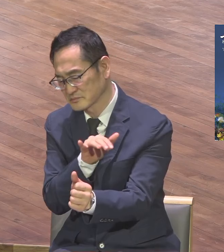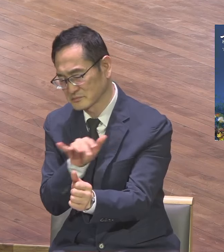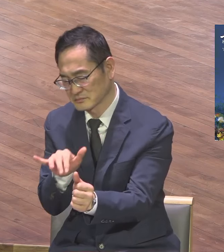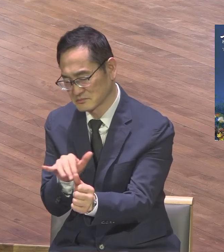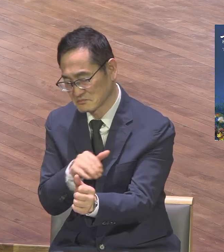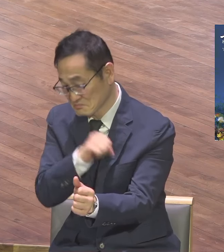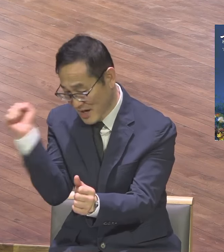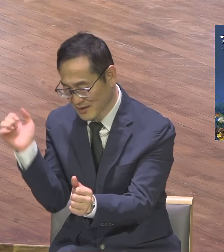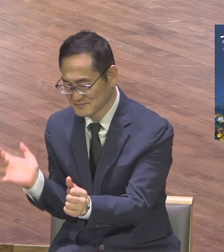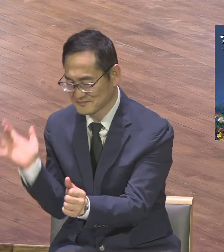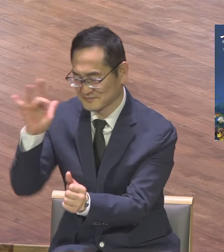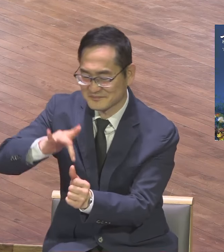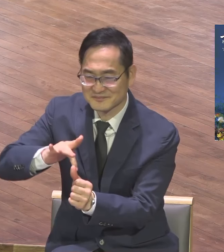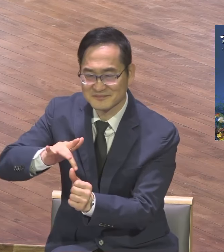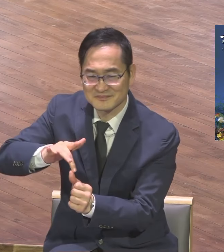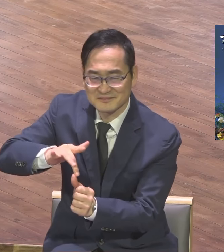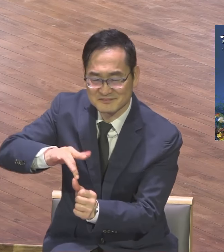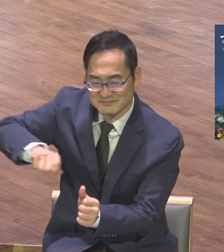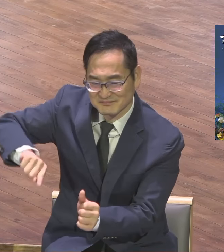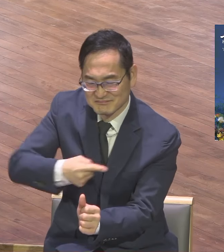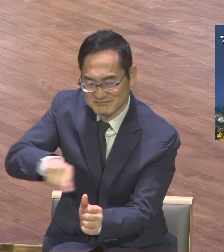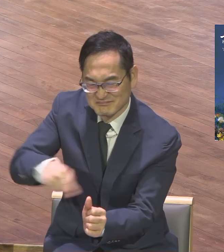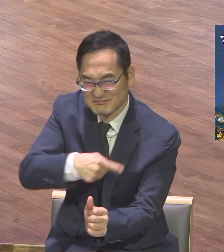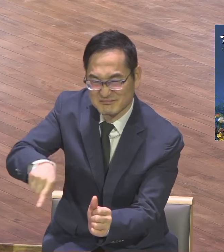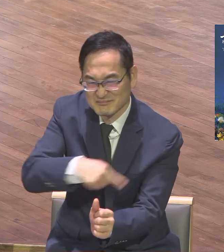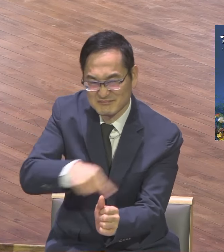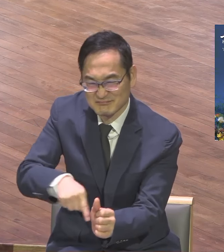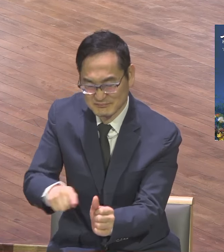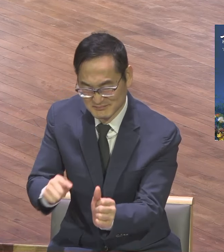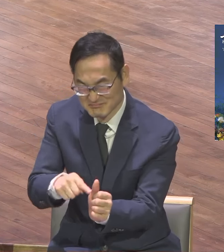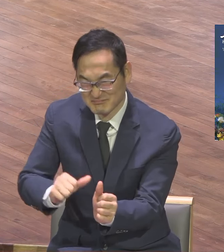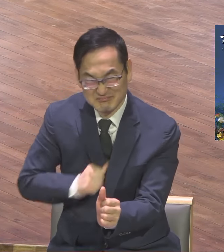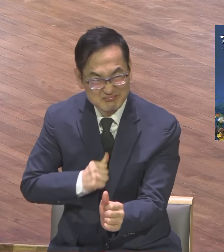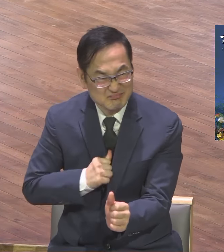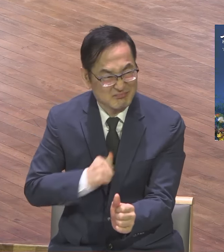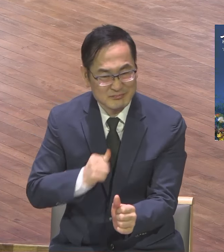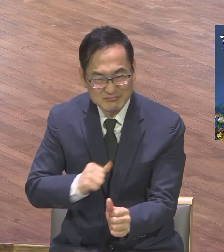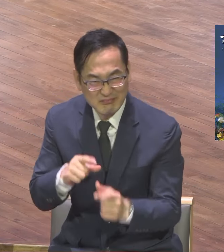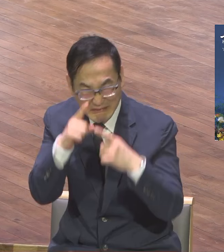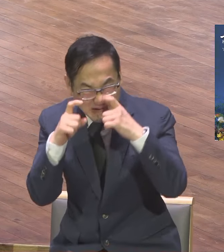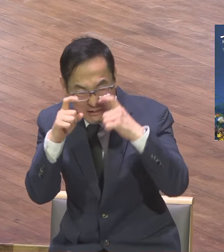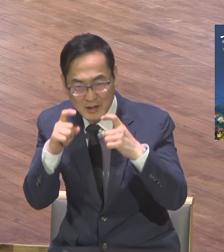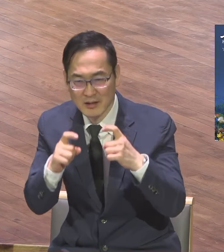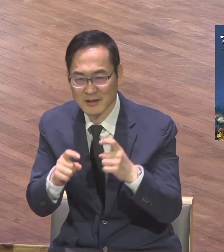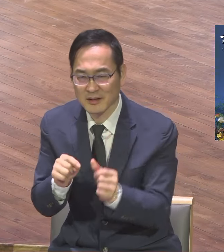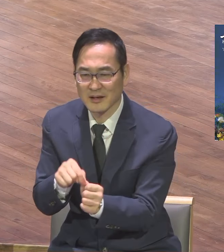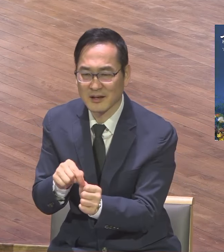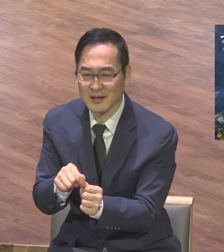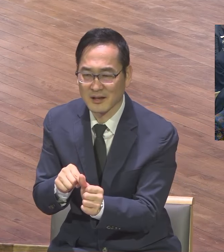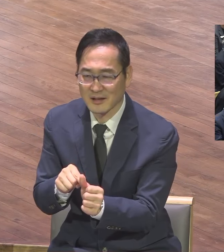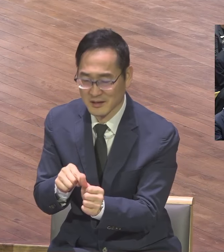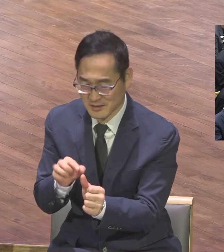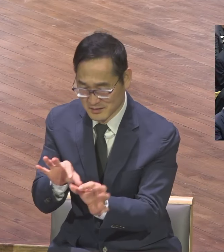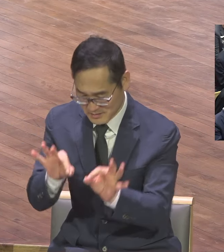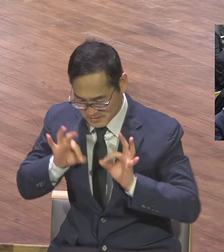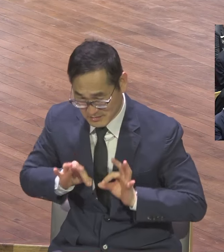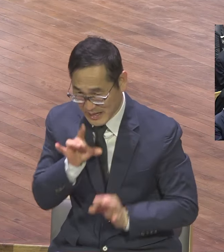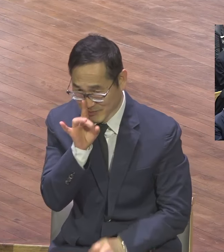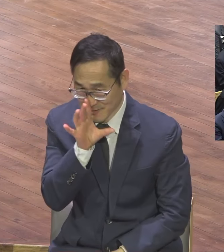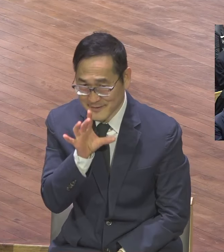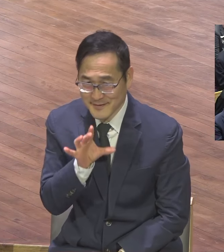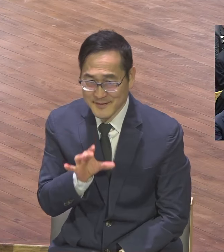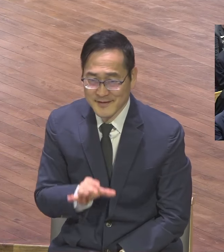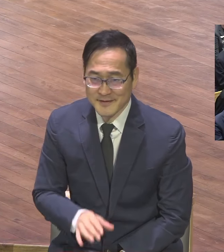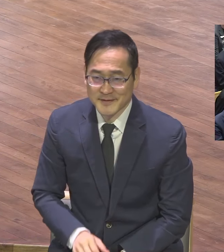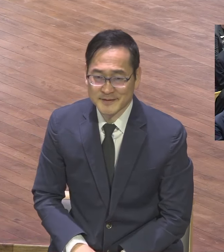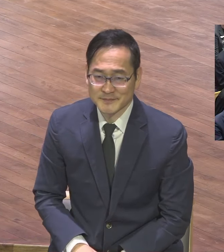우리는 이런 정죄의식이 아니라 오늘부터 우리 예원가족들은 은혜의식 가운데